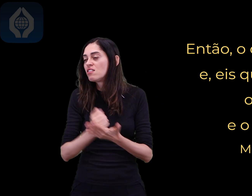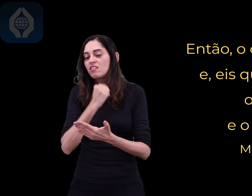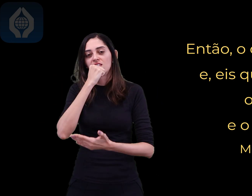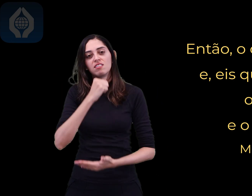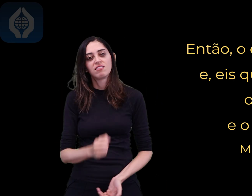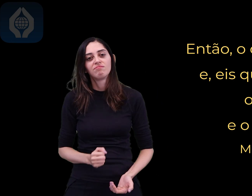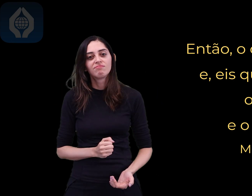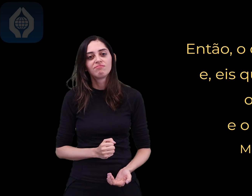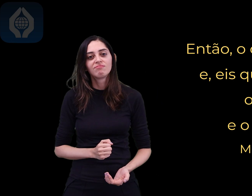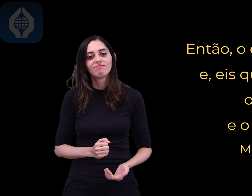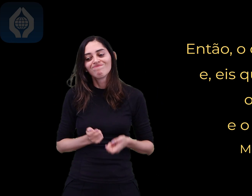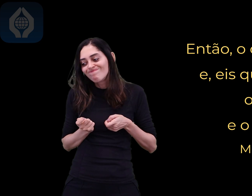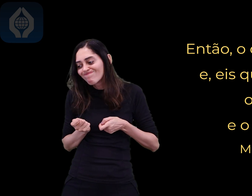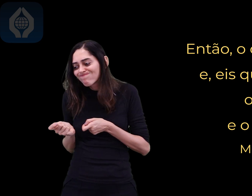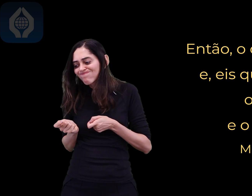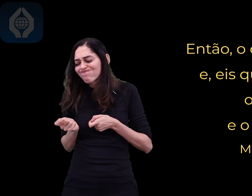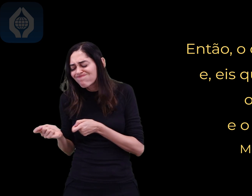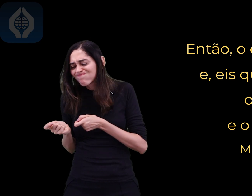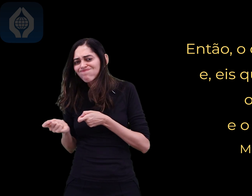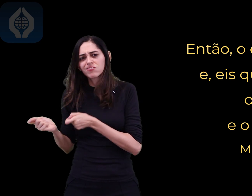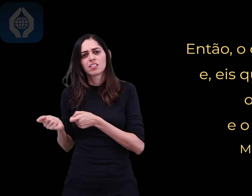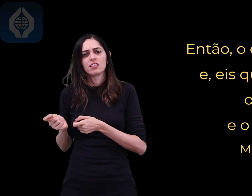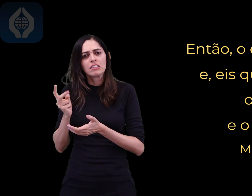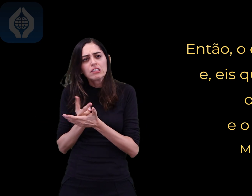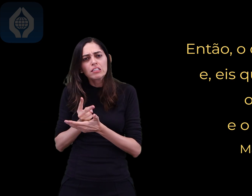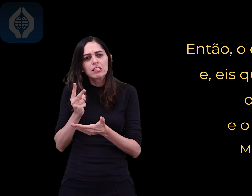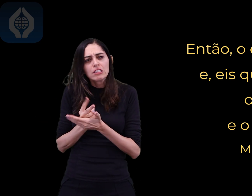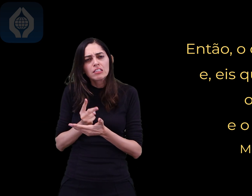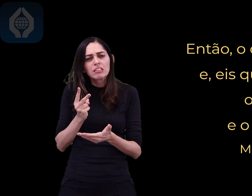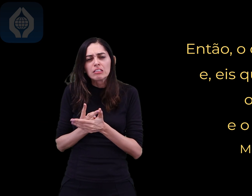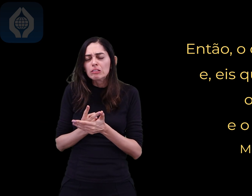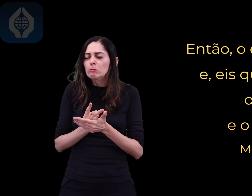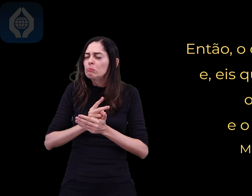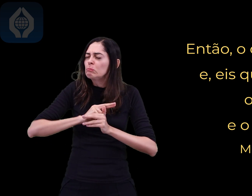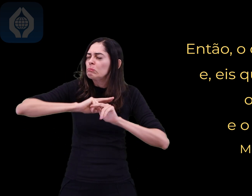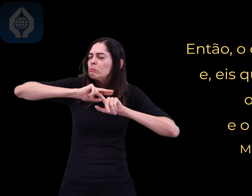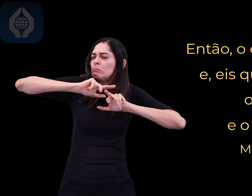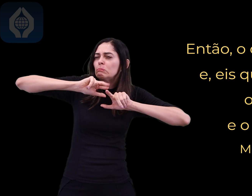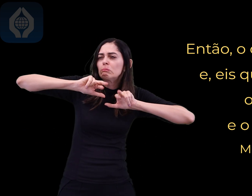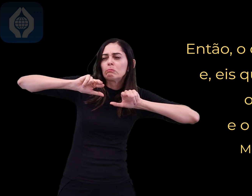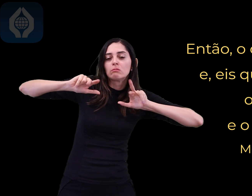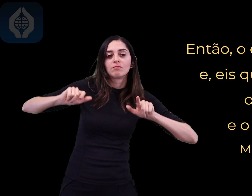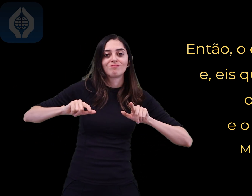Ele tentou Jesus com todos os tipos de tentação que as pessoas enfrentam.